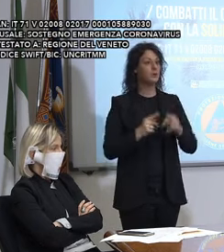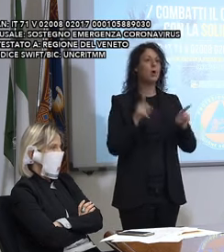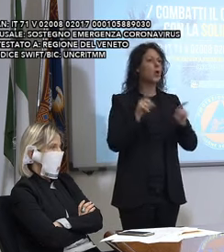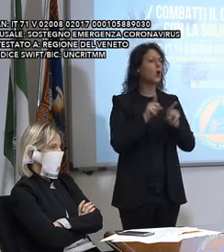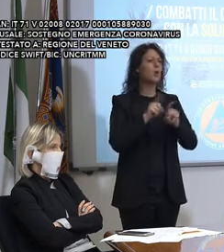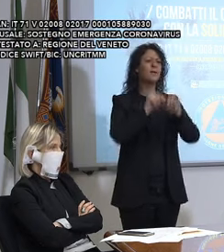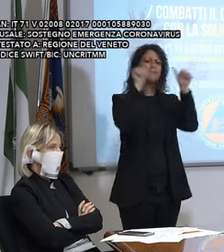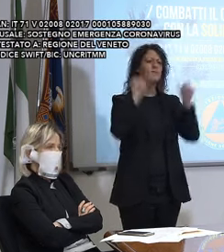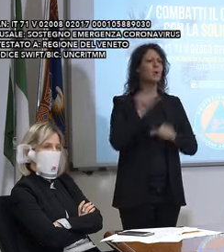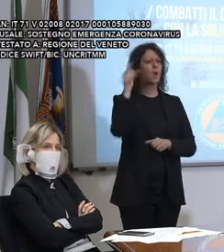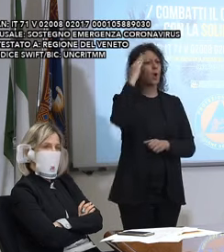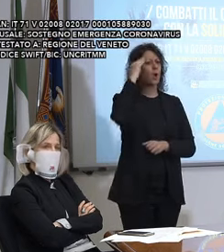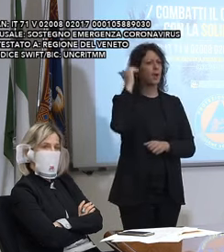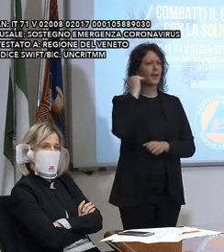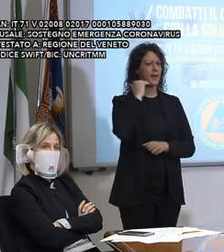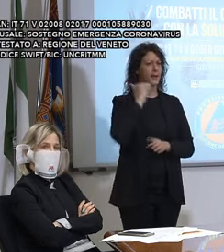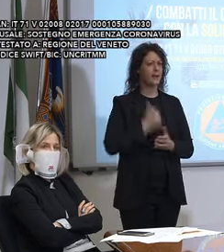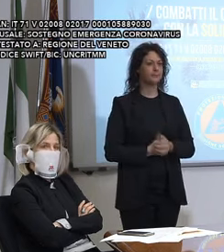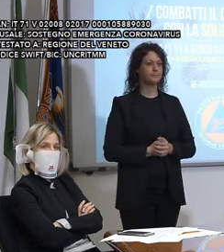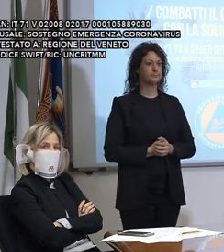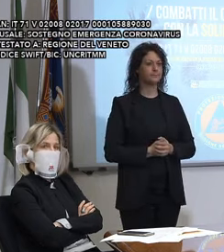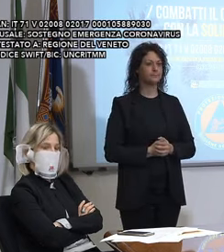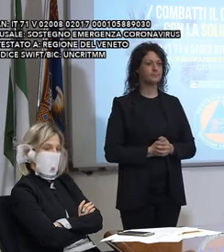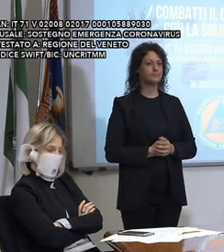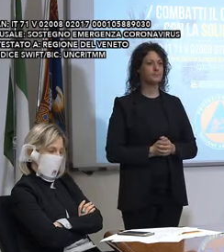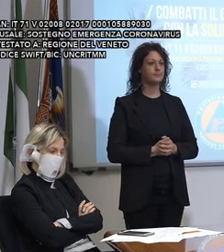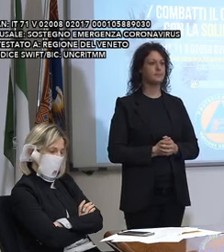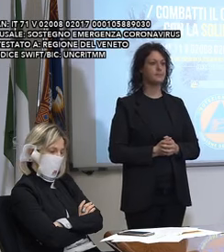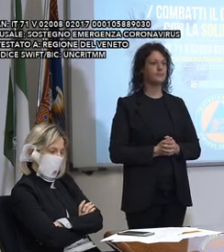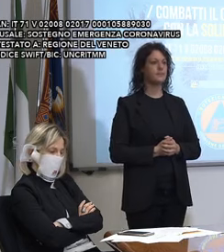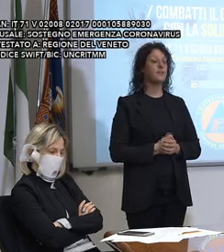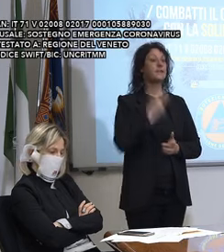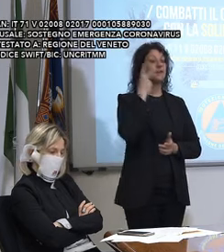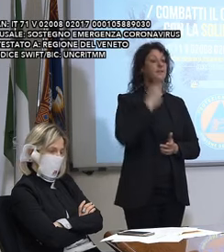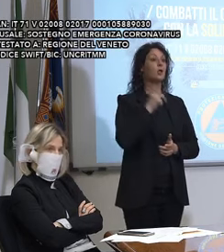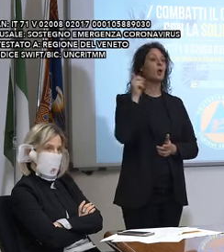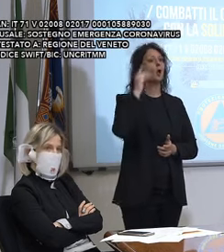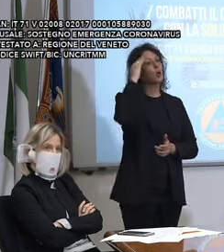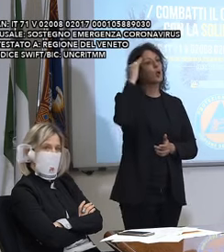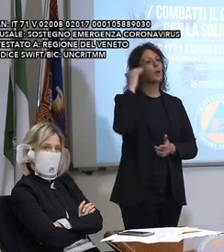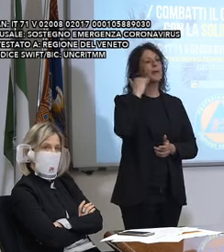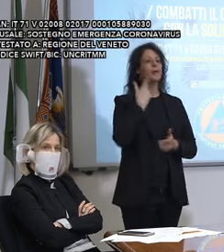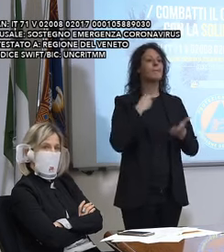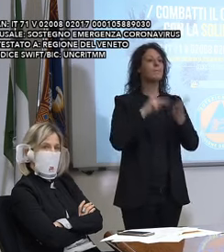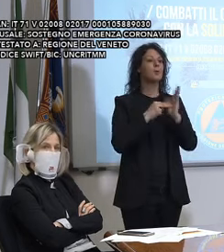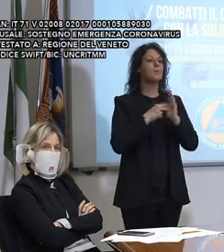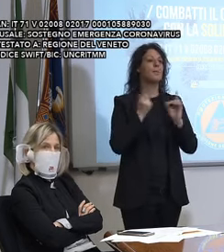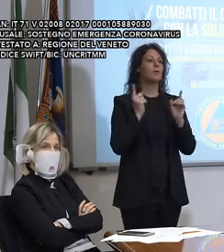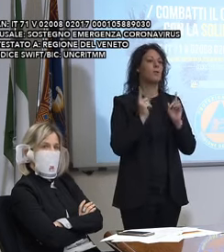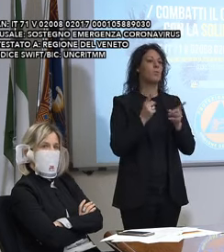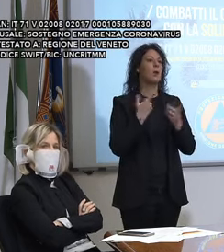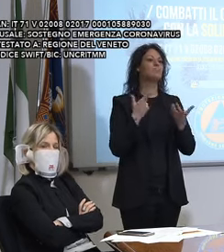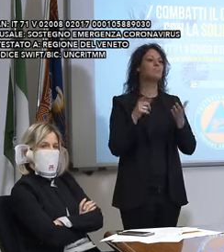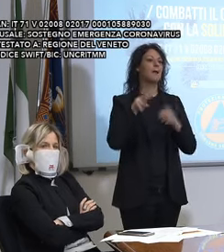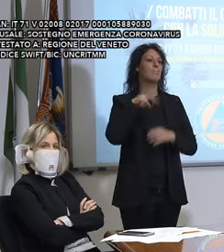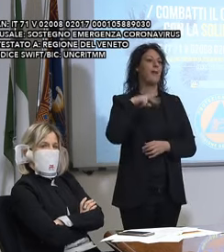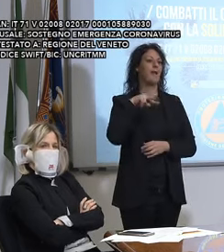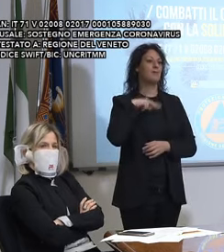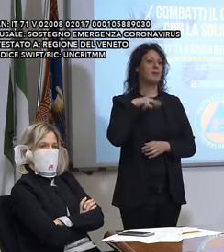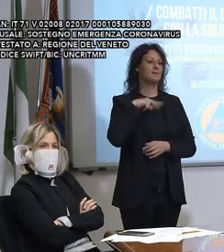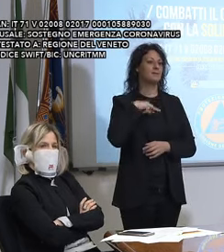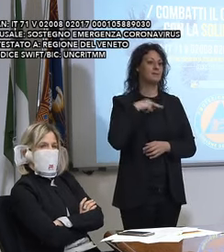fare. Ovvio che in Corea hanno avuto, diciamo, problemi di privacy che qui in Italia noi non hanno